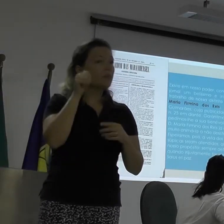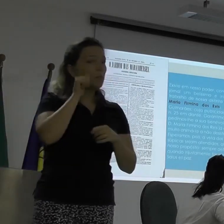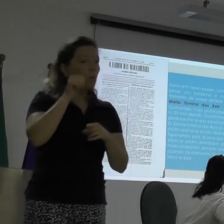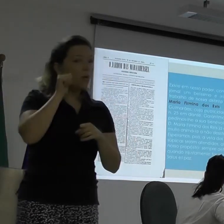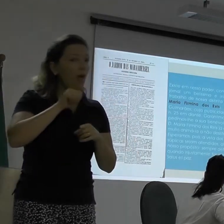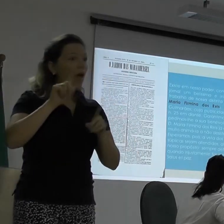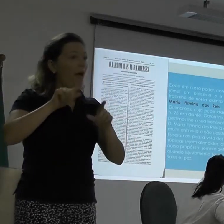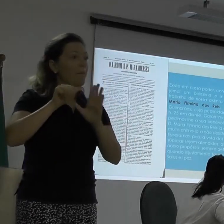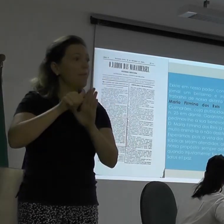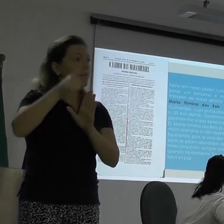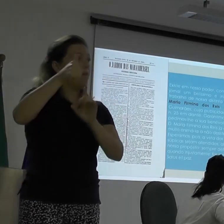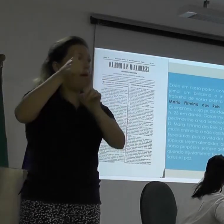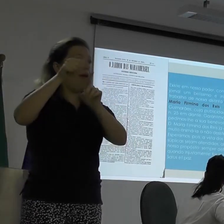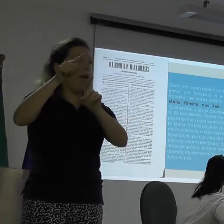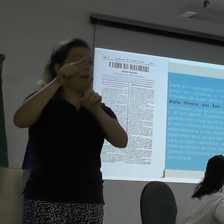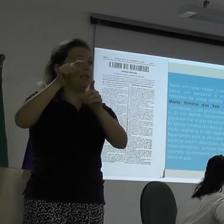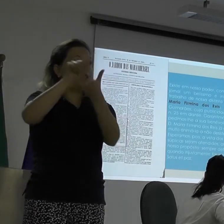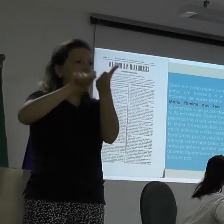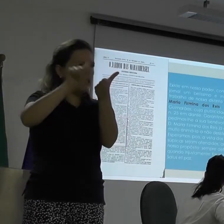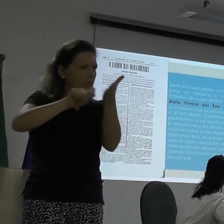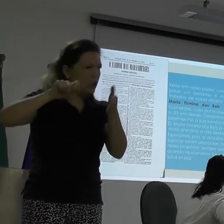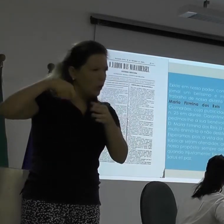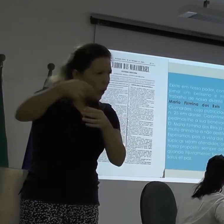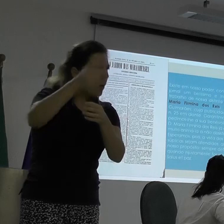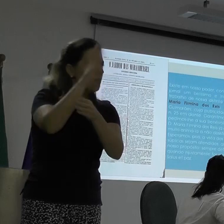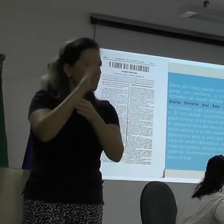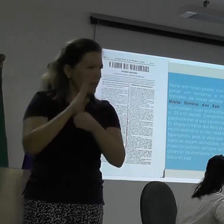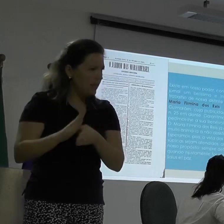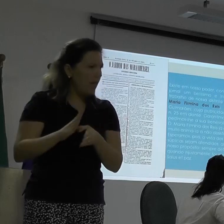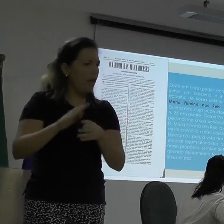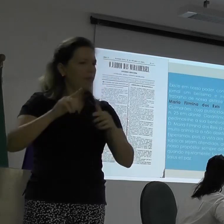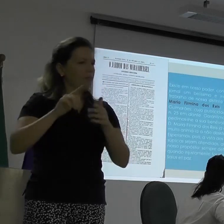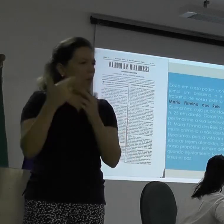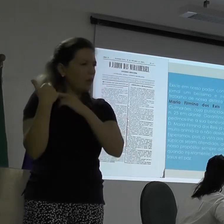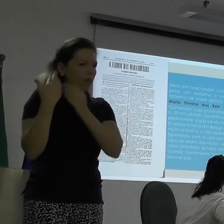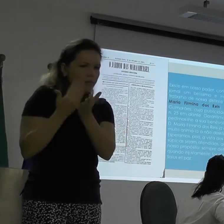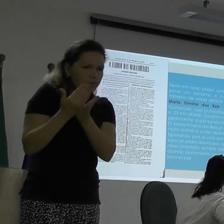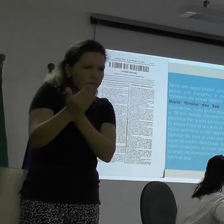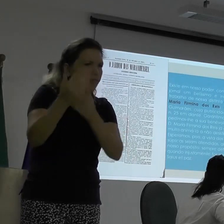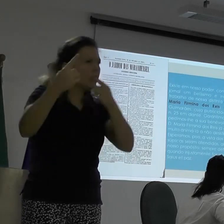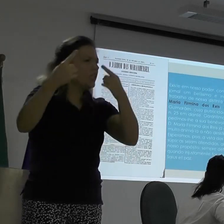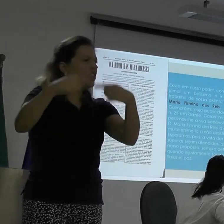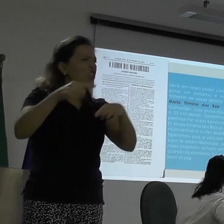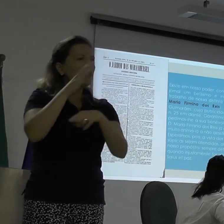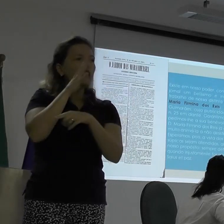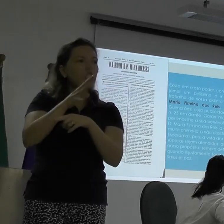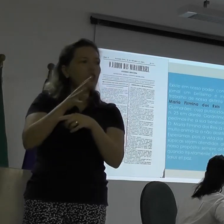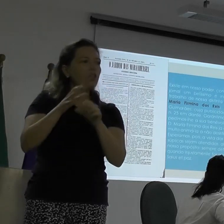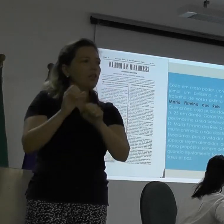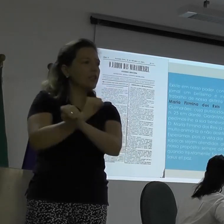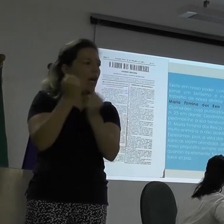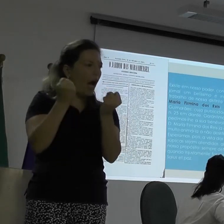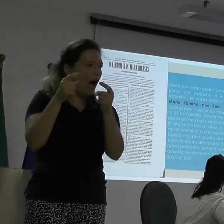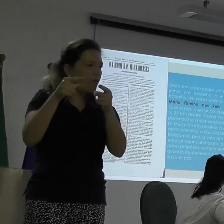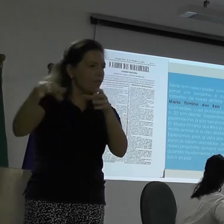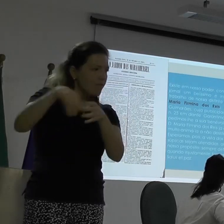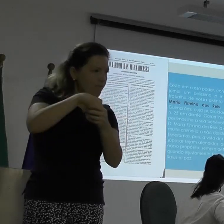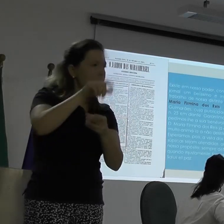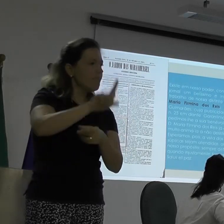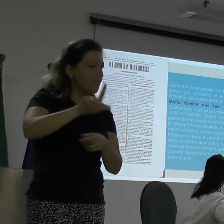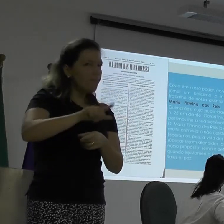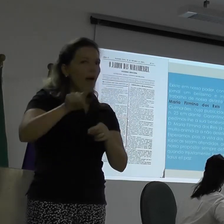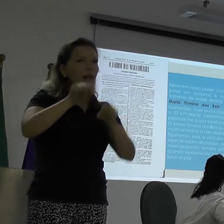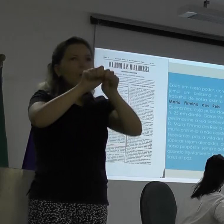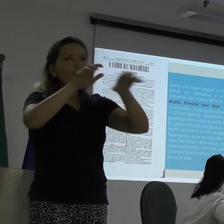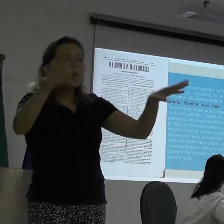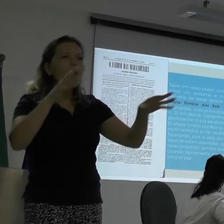considerada a primeira escritora brasileira, precursora na crítica anti-escravista da nossa literatura, tornou-se conhecida na